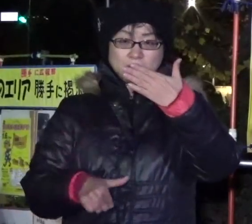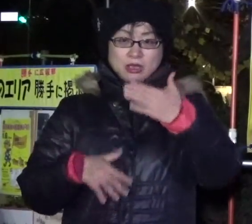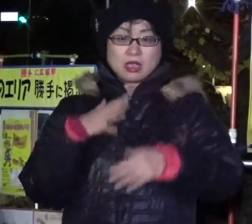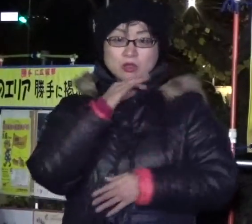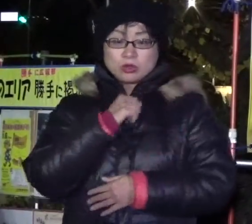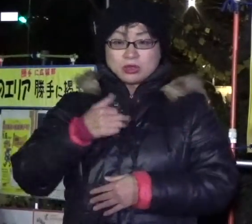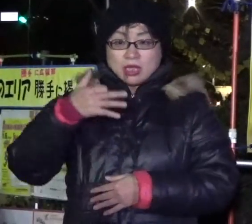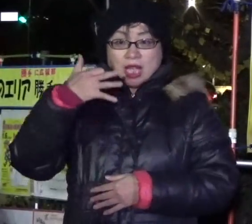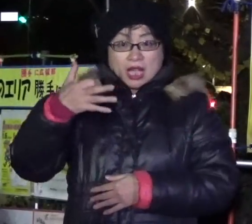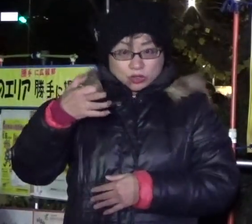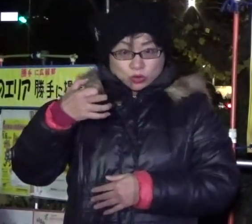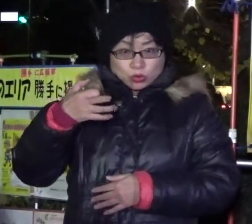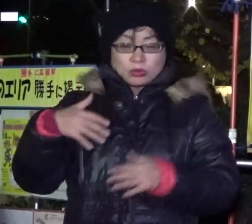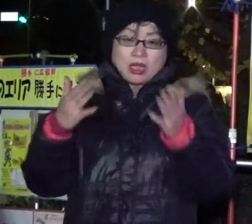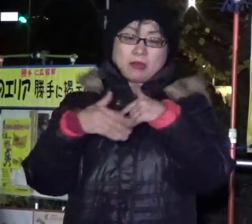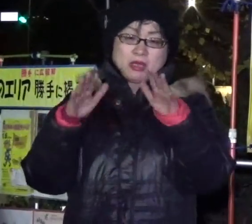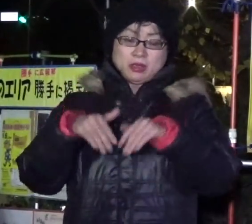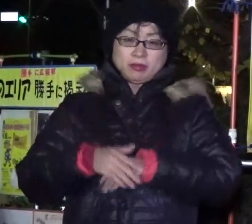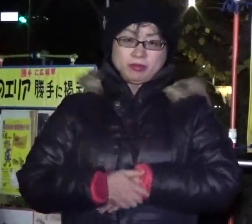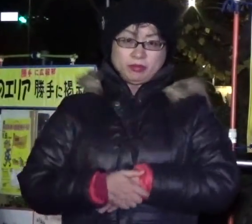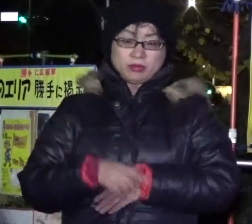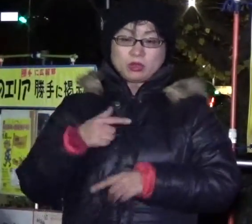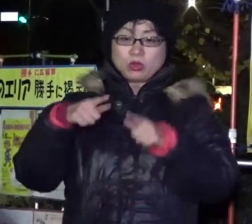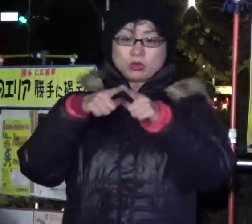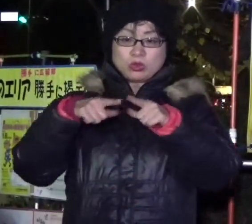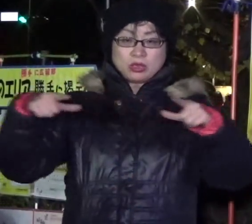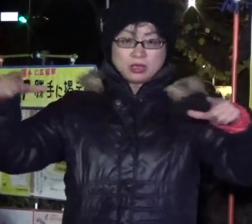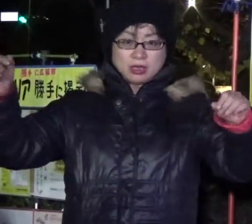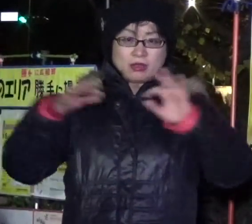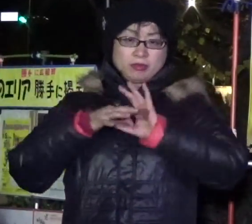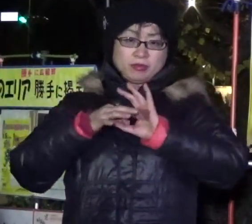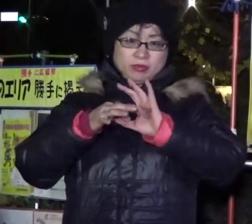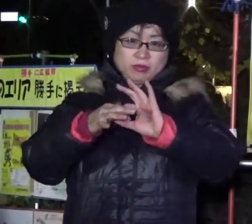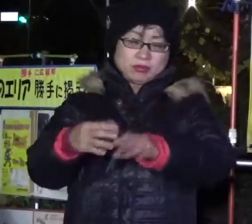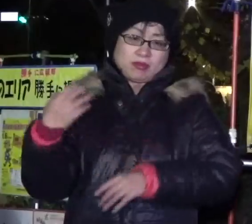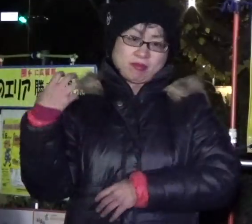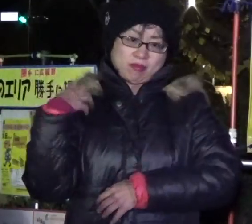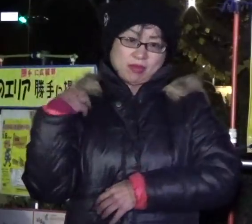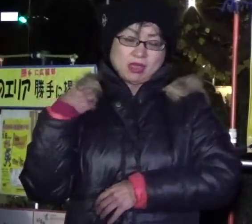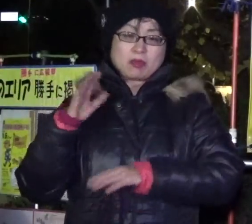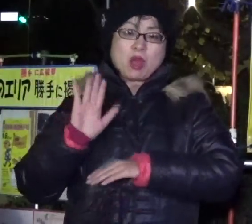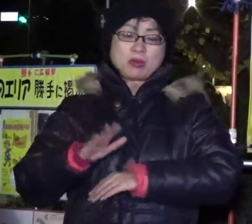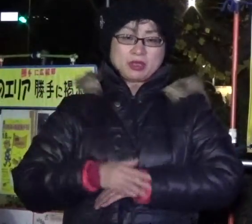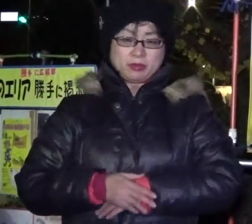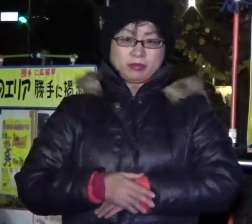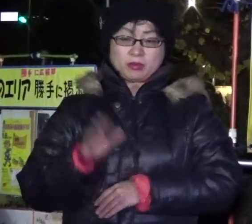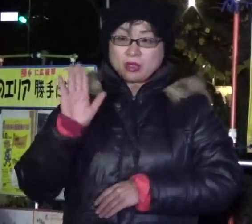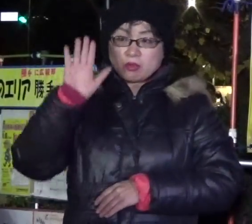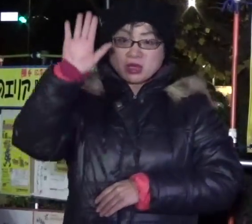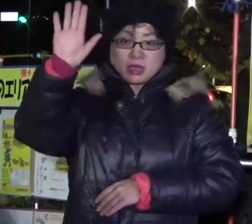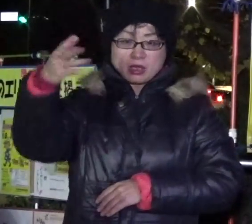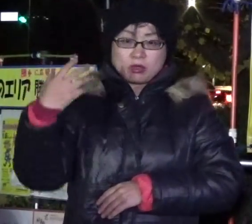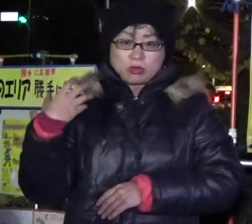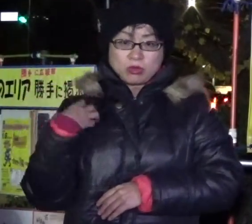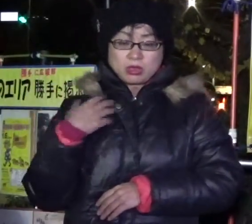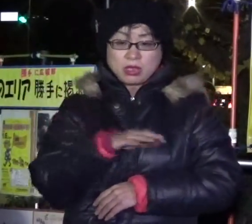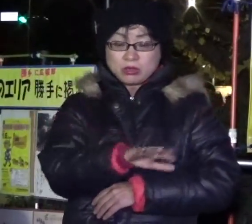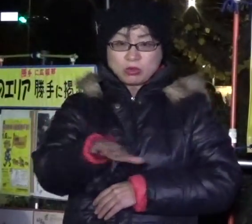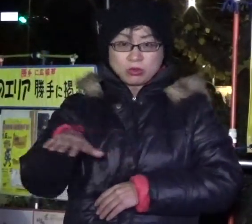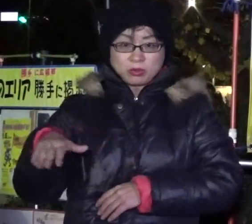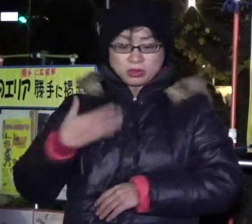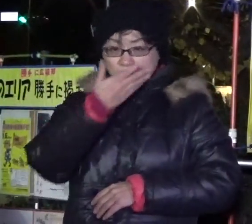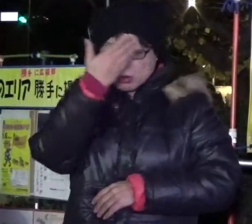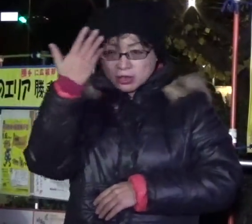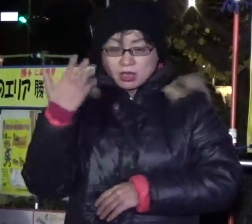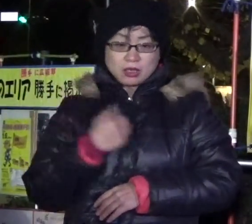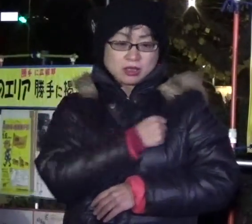ましたけれども、この国で長く生きてきた責任もあります。そして未来を担う子どもたち若い